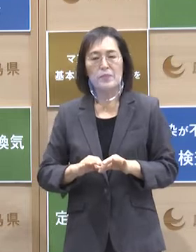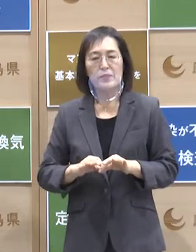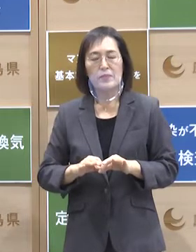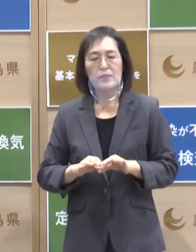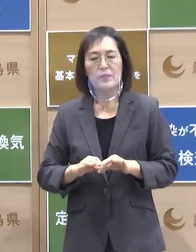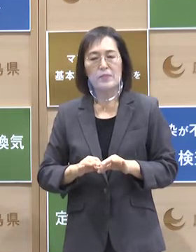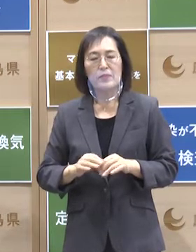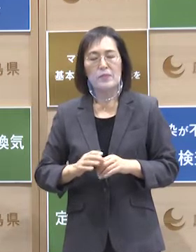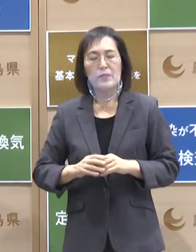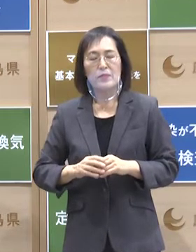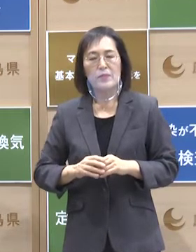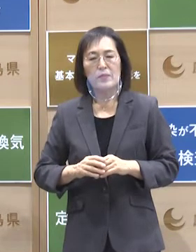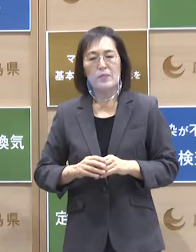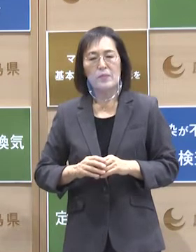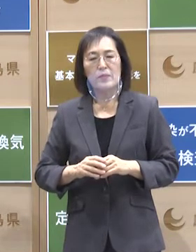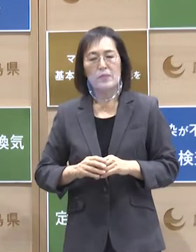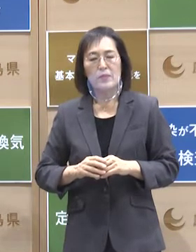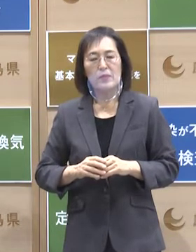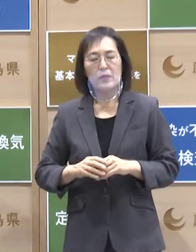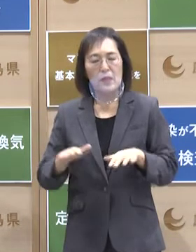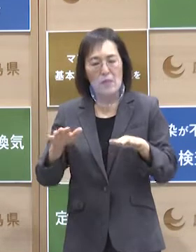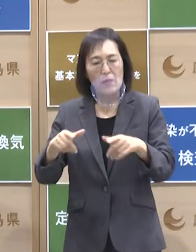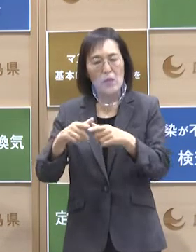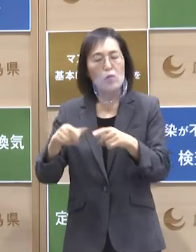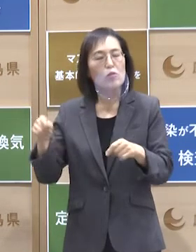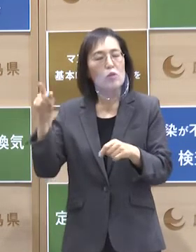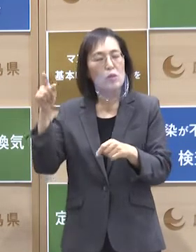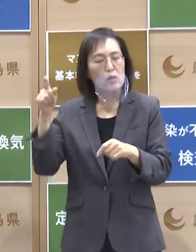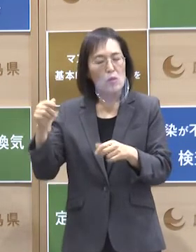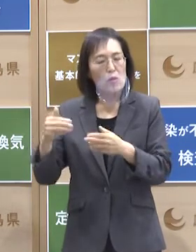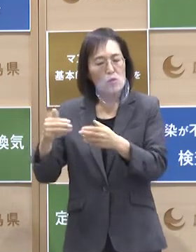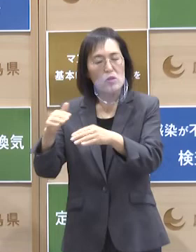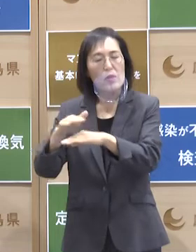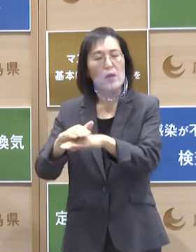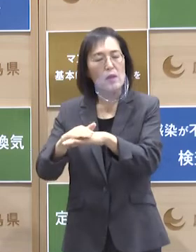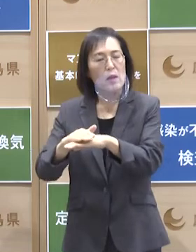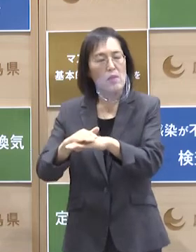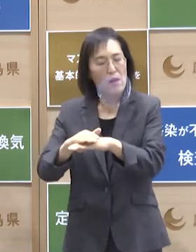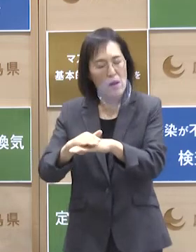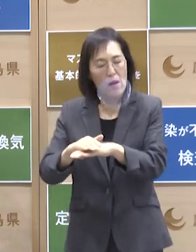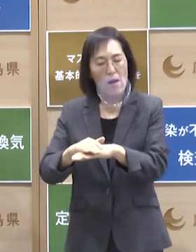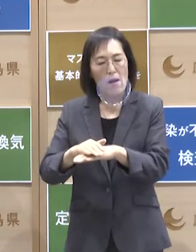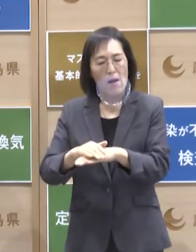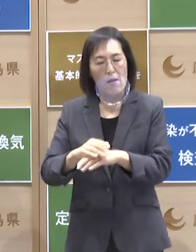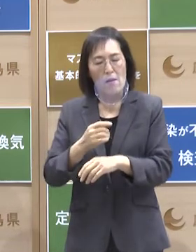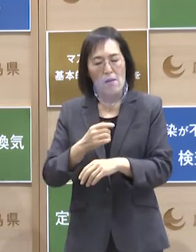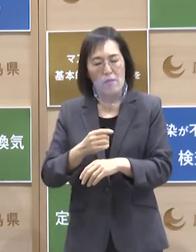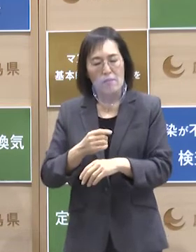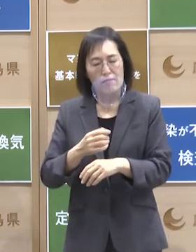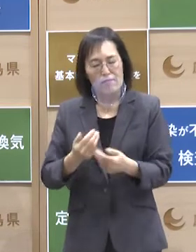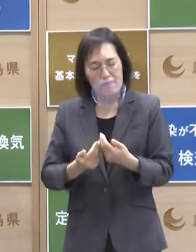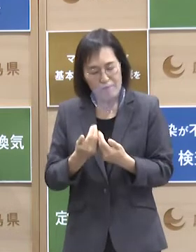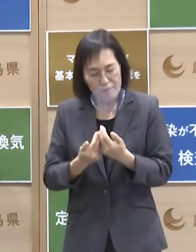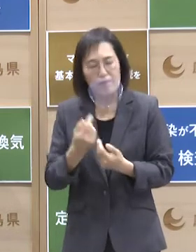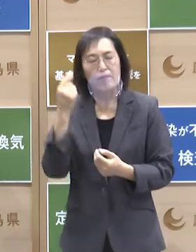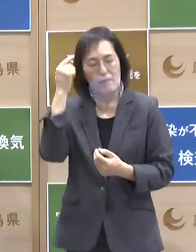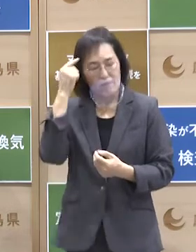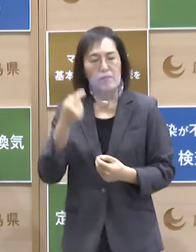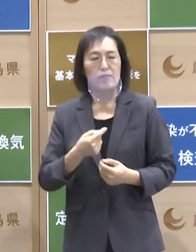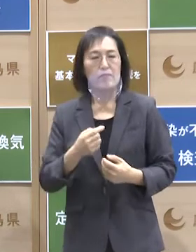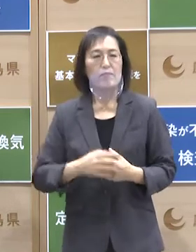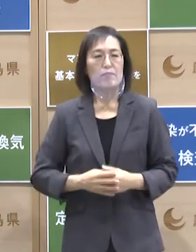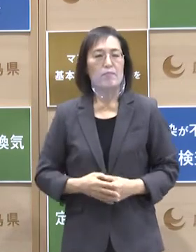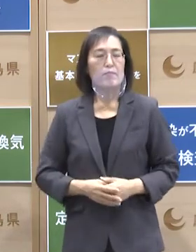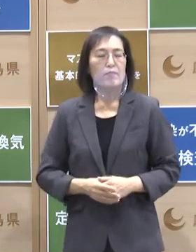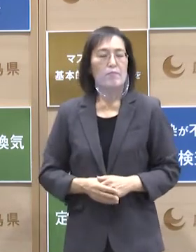ちょっとですね、私としてはあまり適切な対応とは思えないと思います。